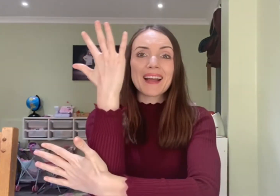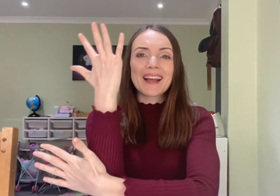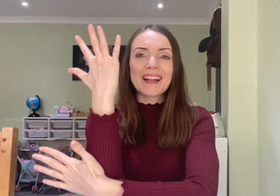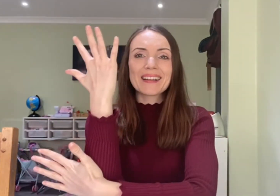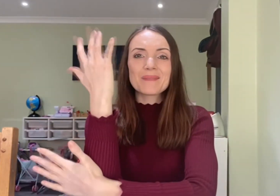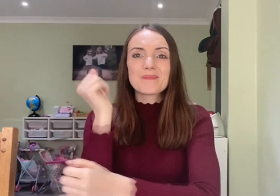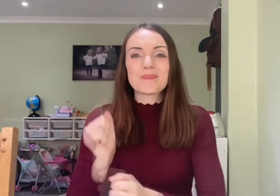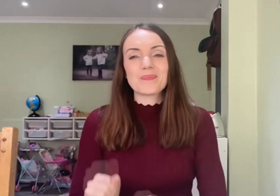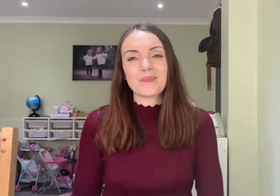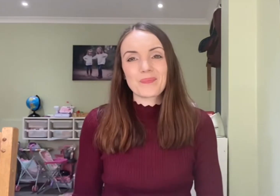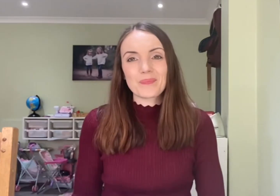Gwanwyn.